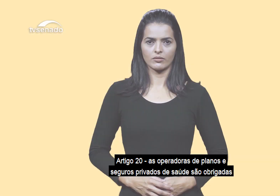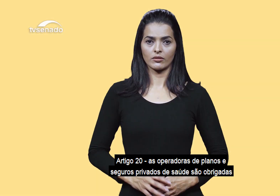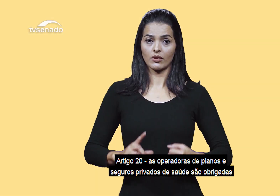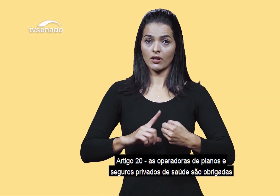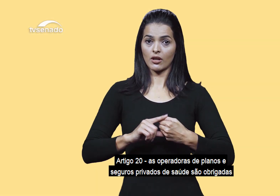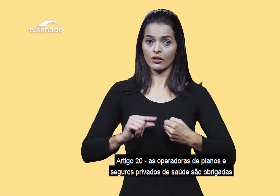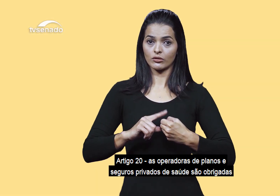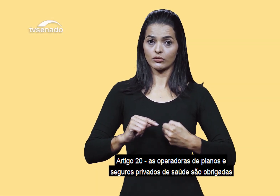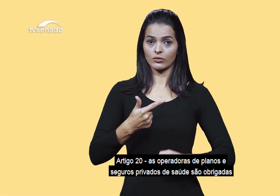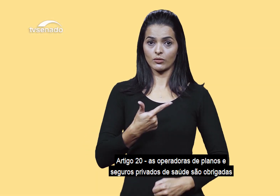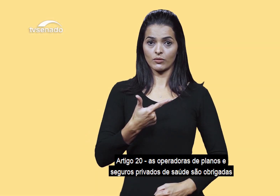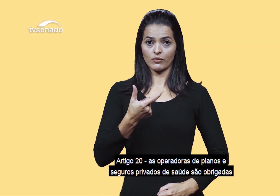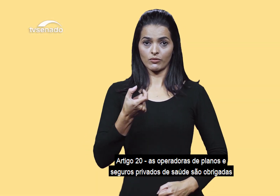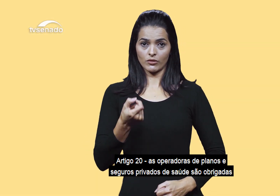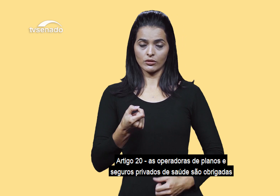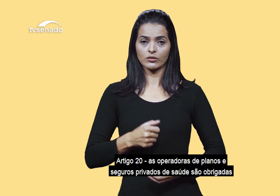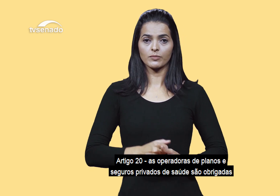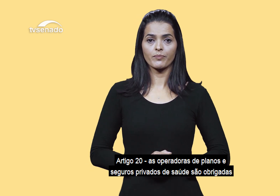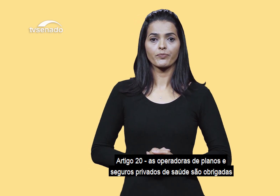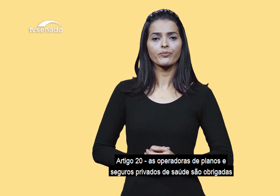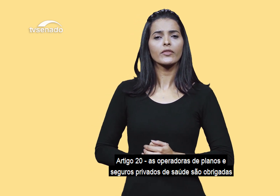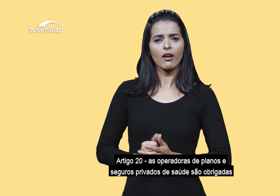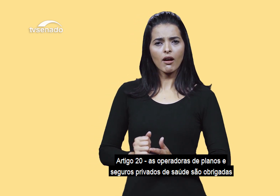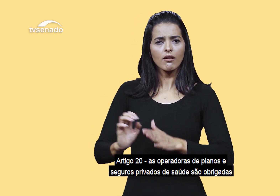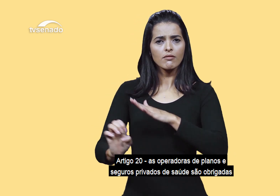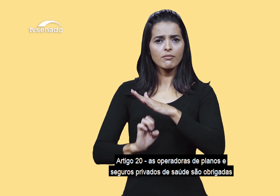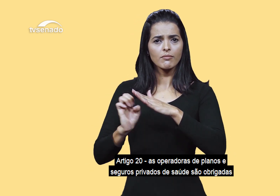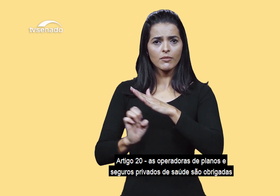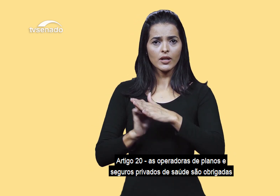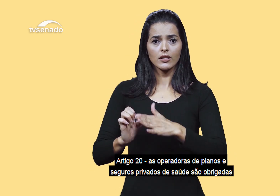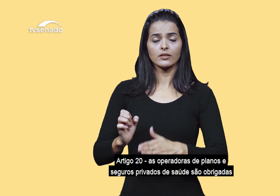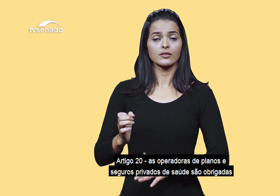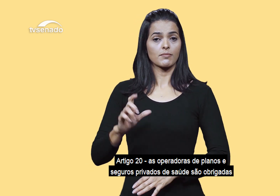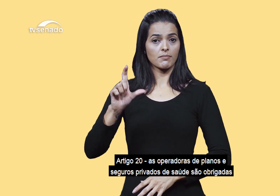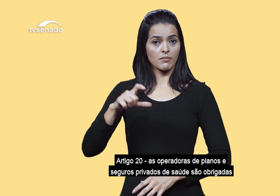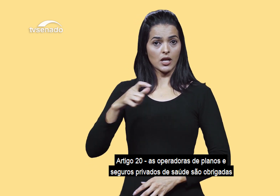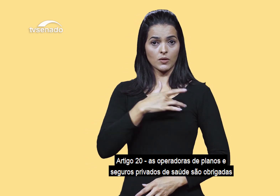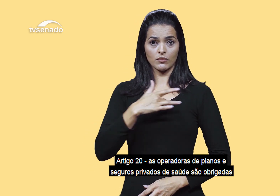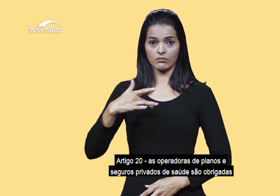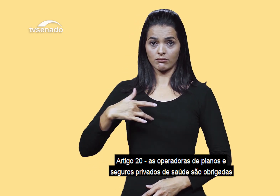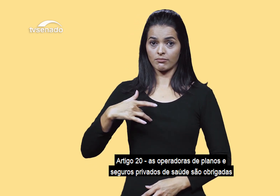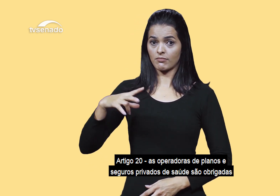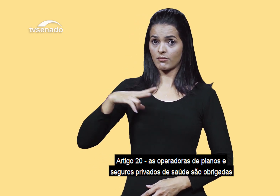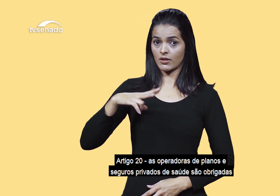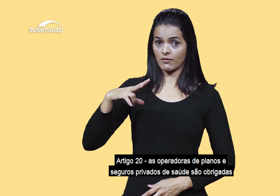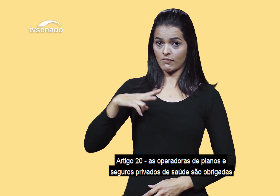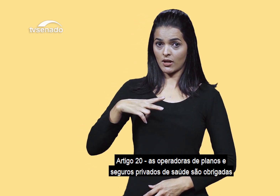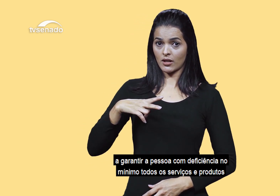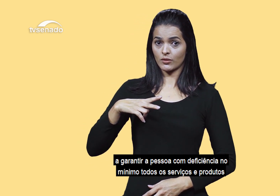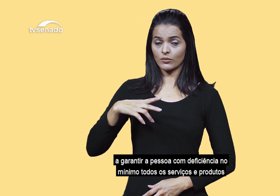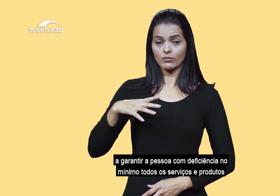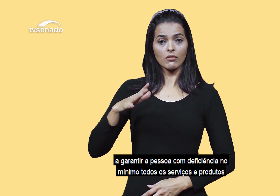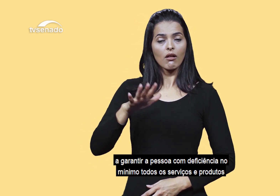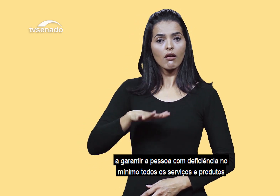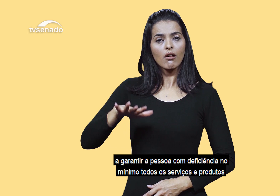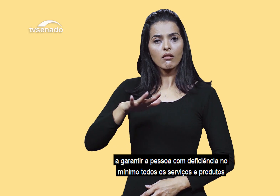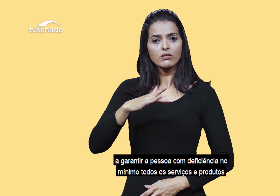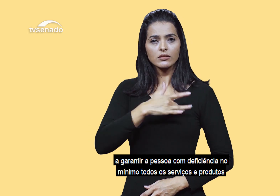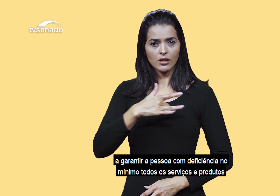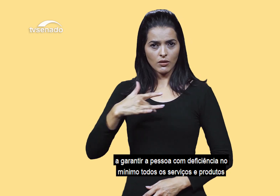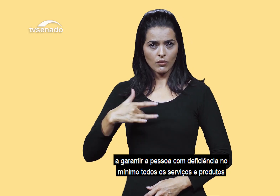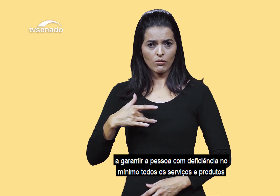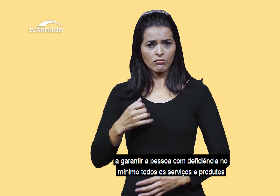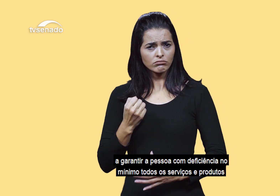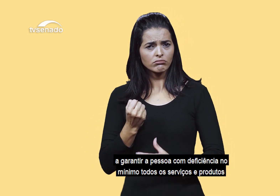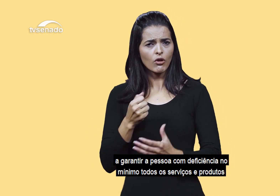Artigo 20. As operadoras de planos e seguros privados de saúde são obrigadas a garantir à